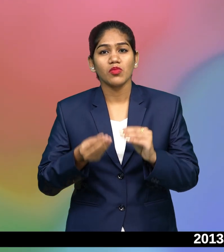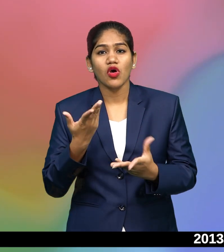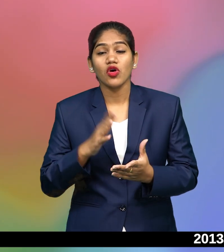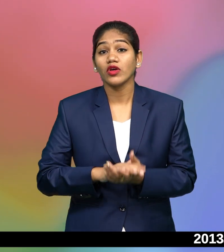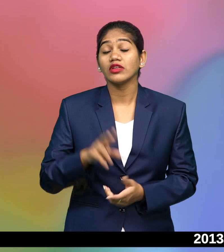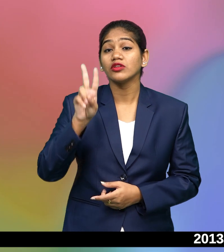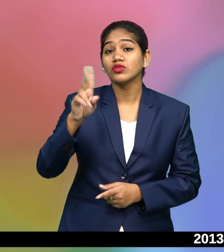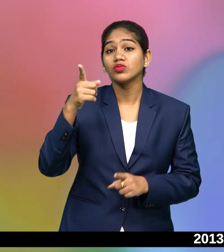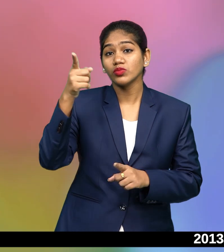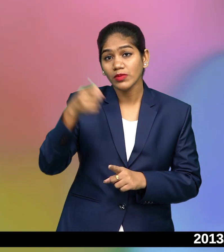2013ని అమలులోకి తెచ్చింది.